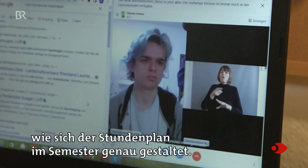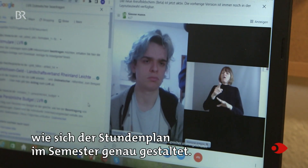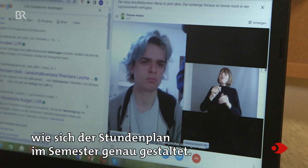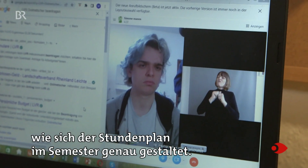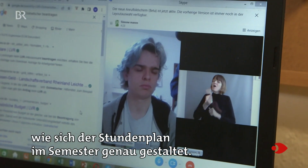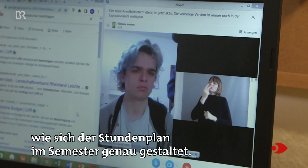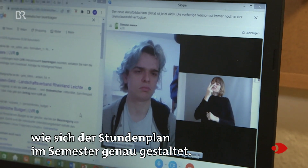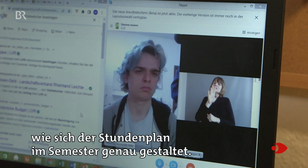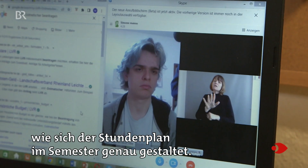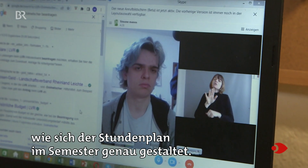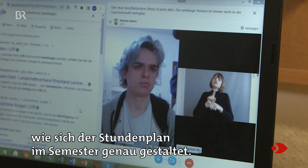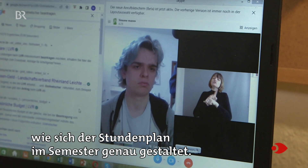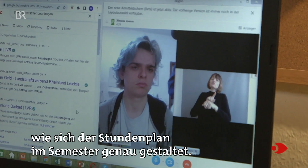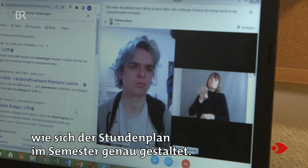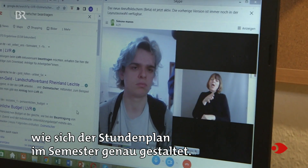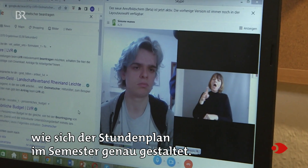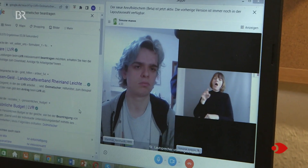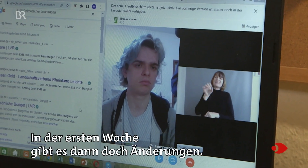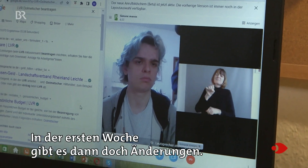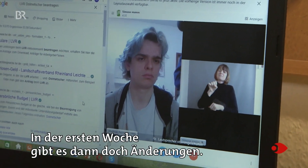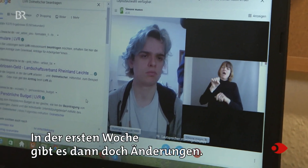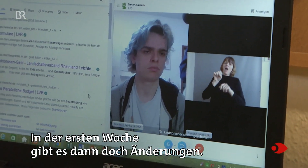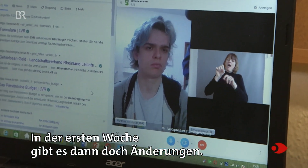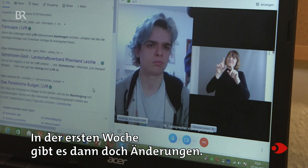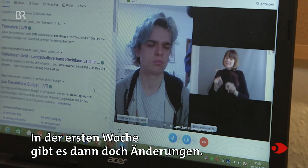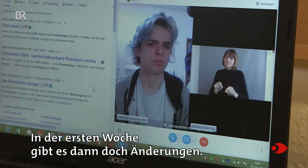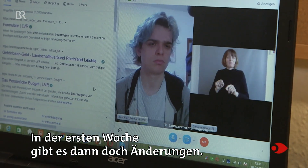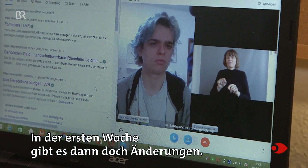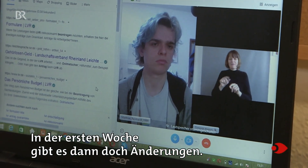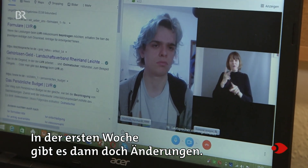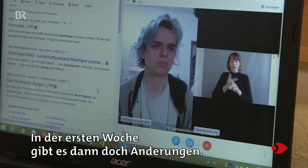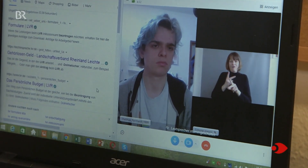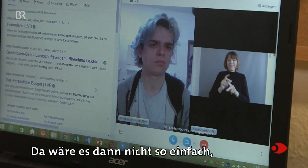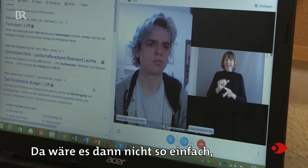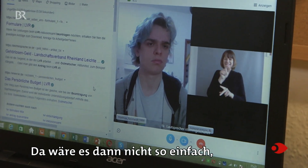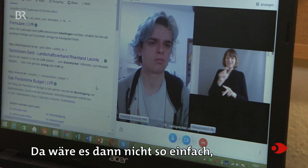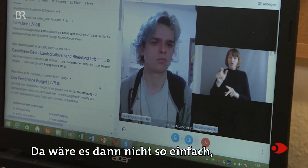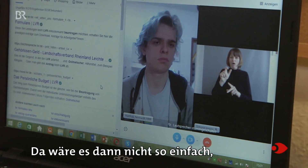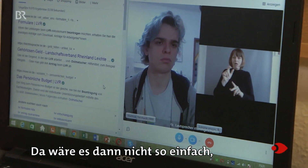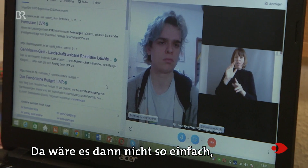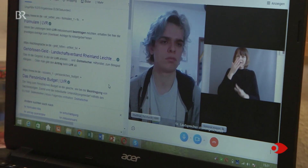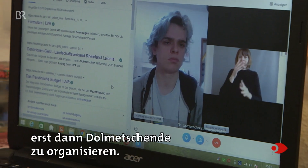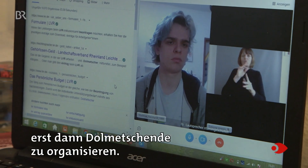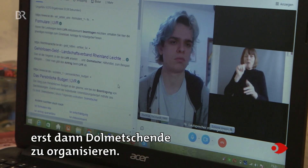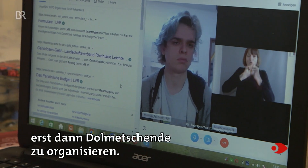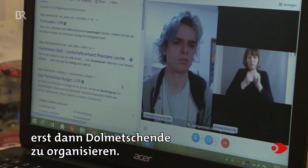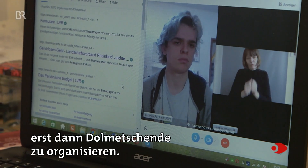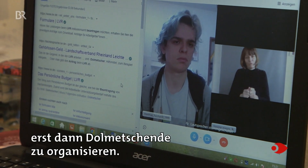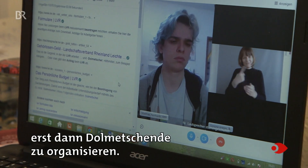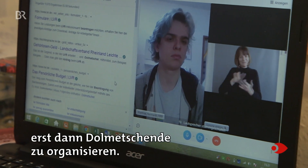der Stundenplan im Semester genau gestaltet. In der ersten Woche gibt es dann doch Änderungen. Da wäre es dann nicht so einfach, erst dann Dolmetschende zu